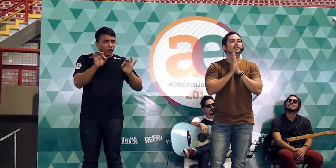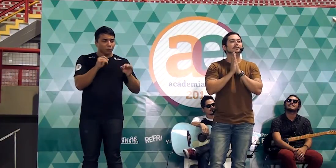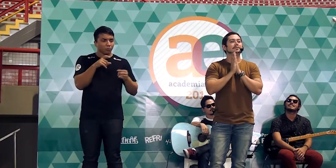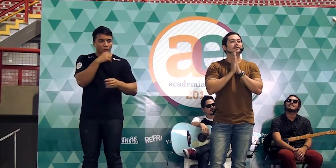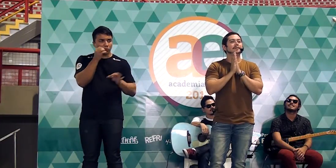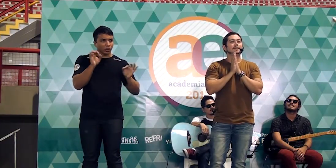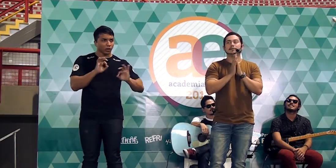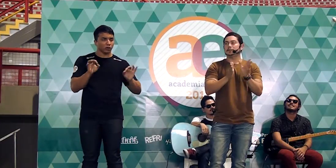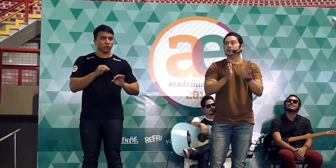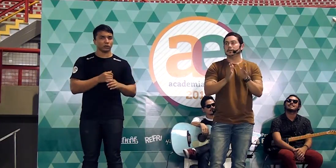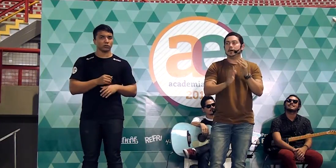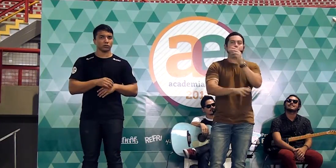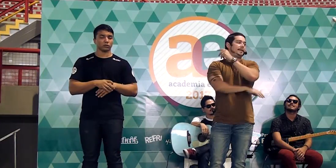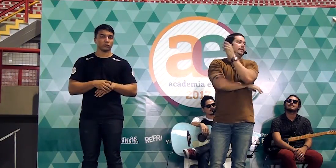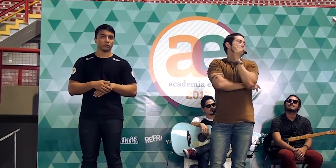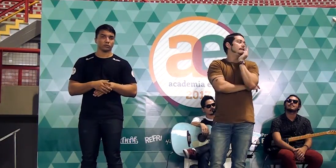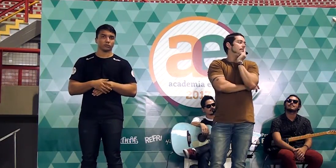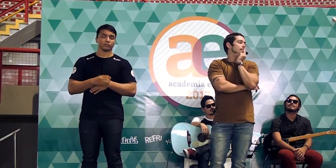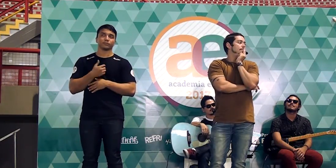aí?